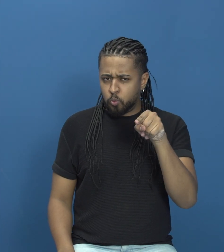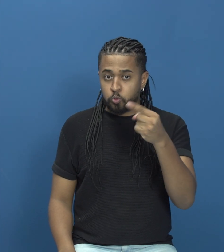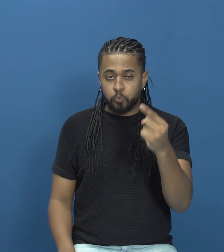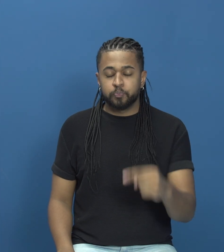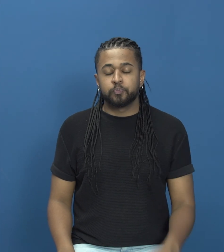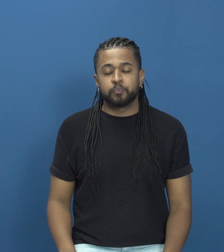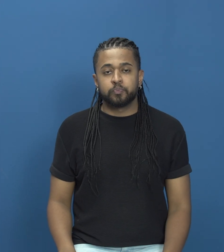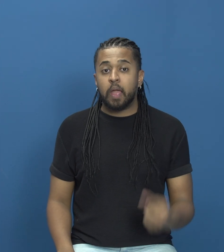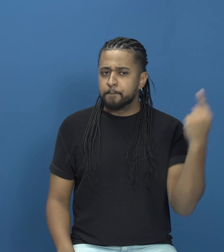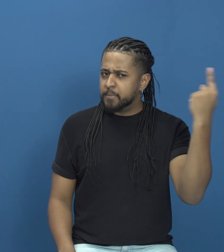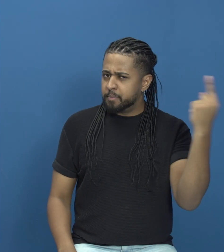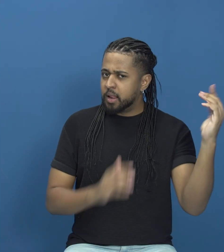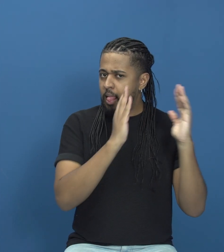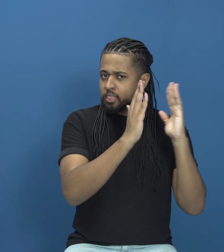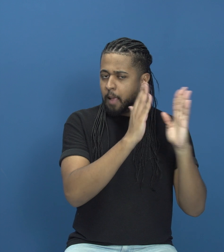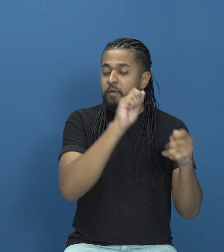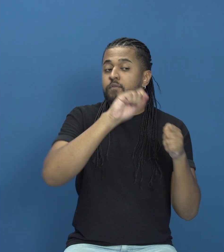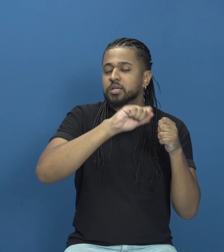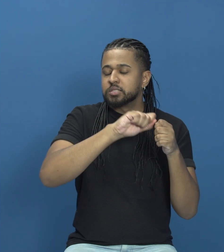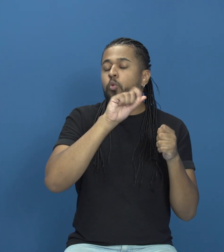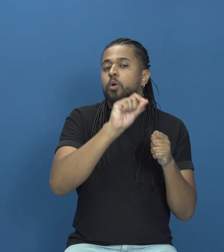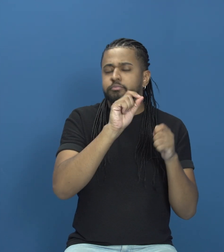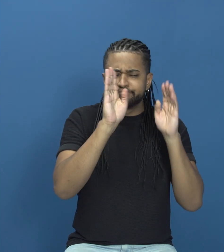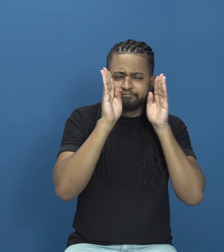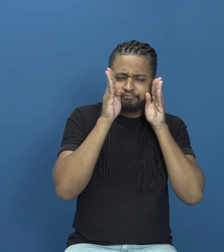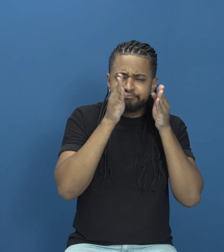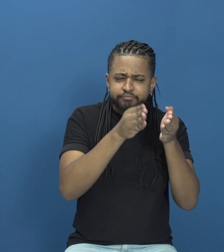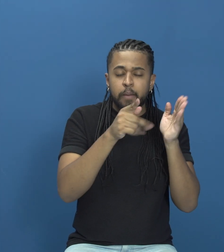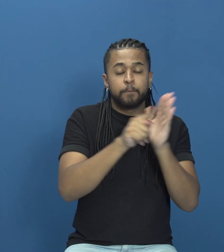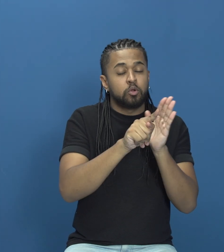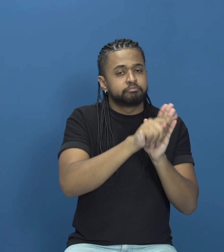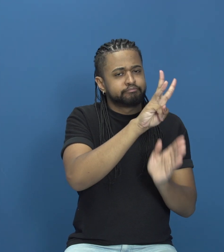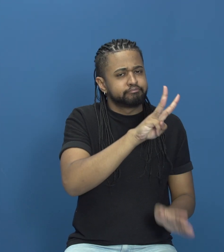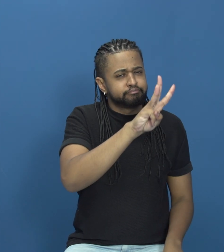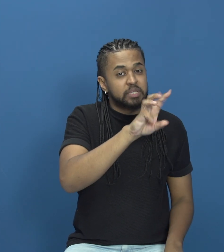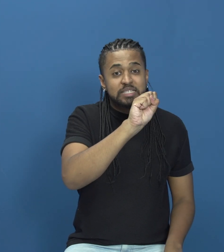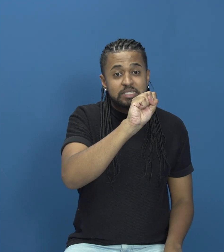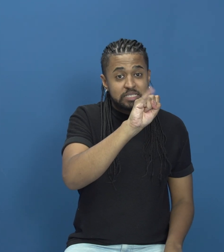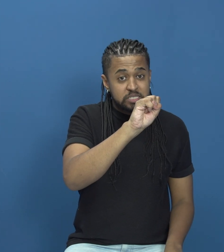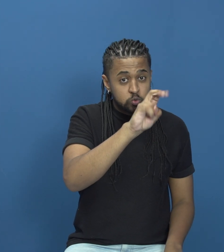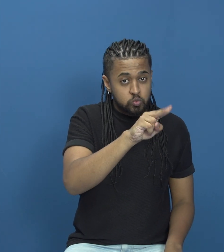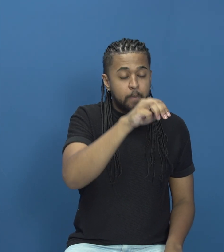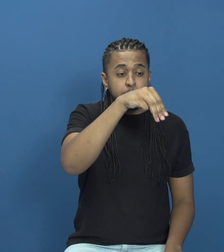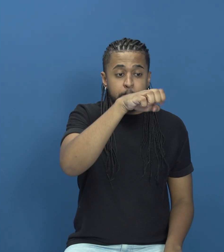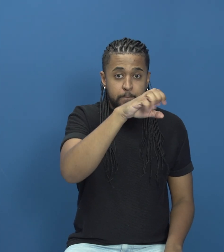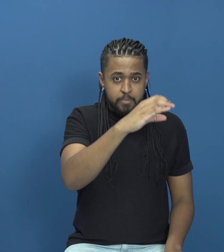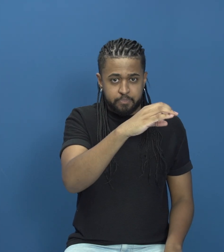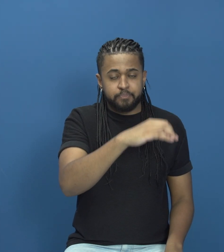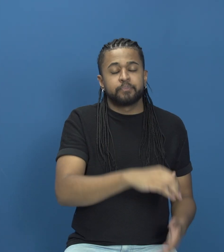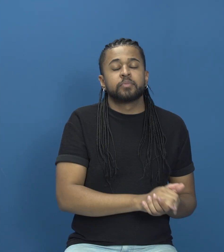6.1.1. A primeira realizada exclusivamente pela plataforma do SISU, Ministério da